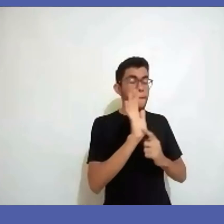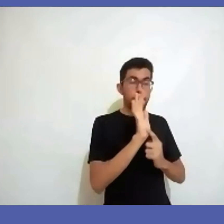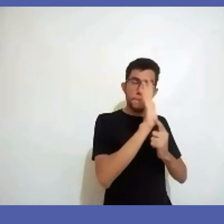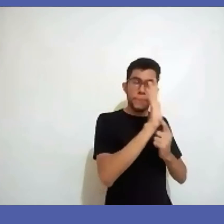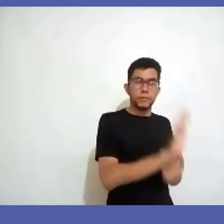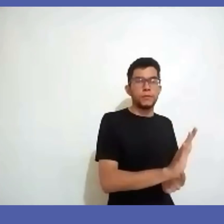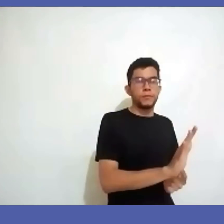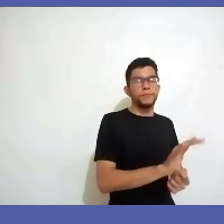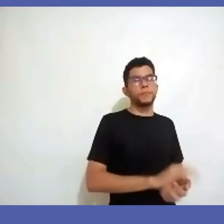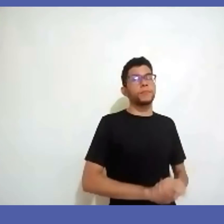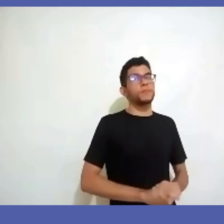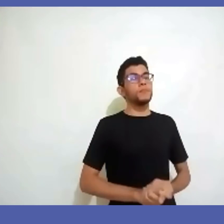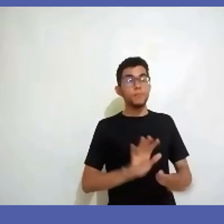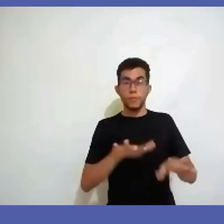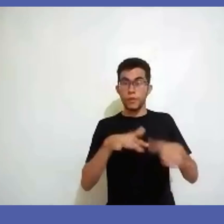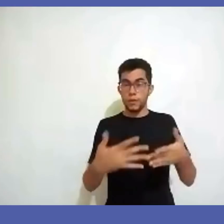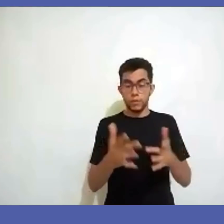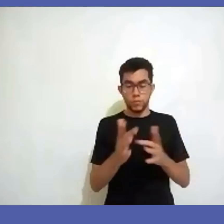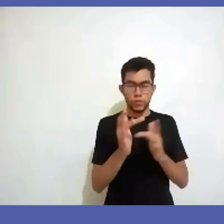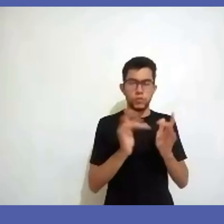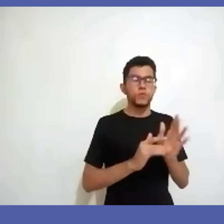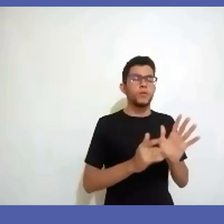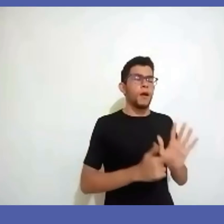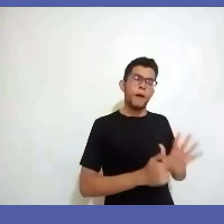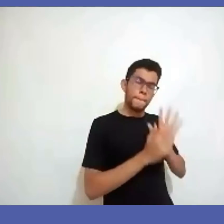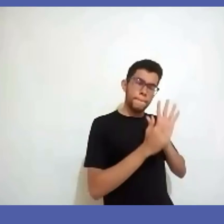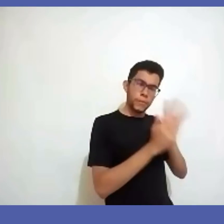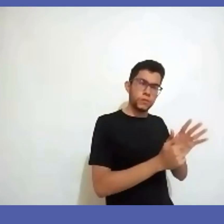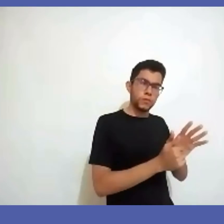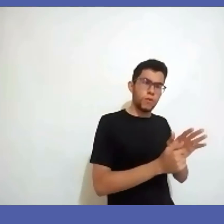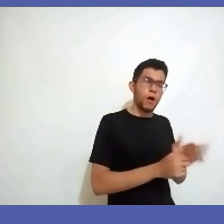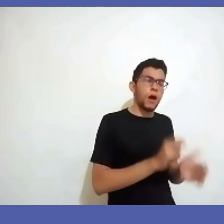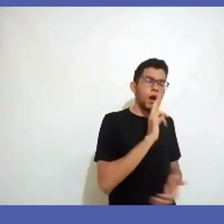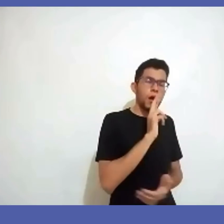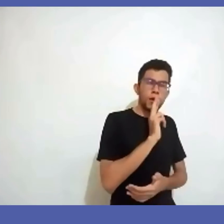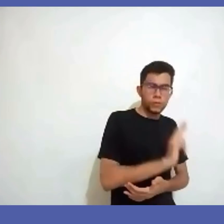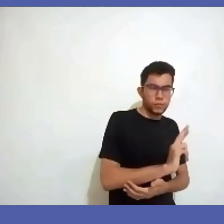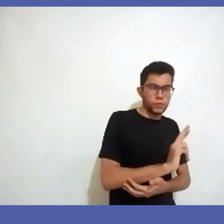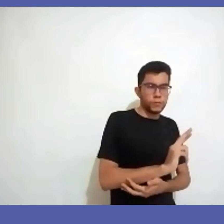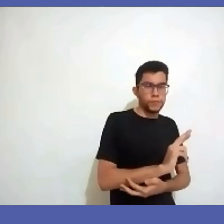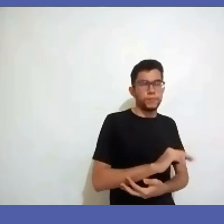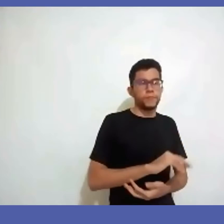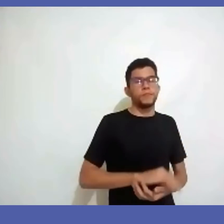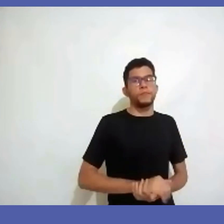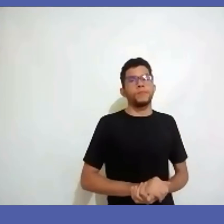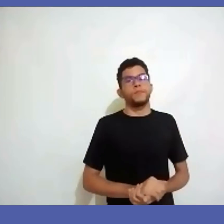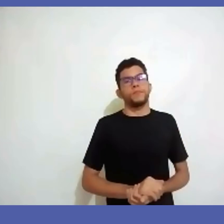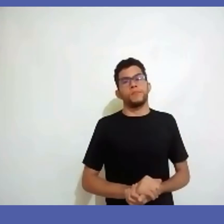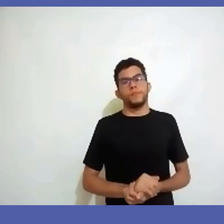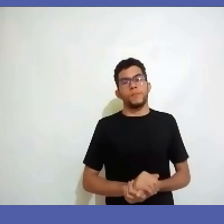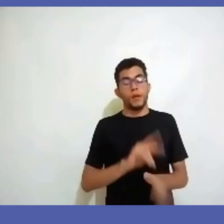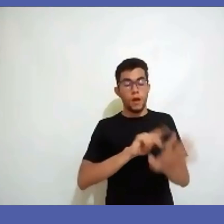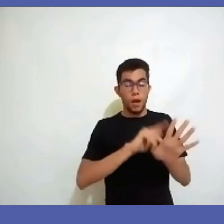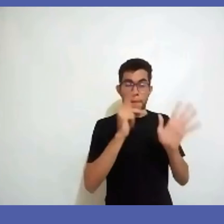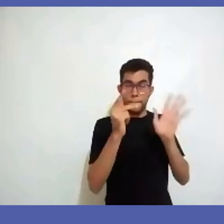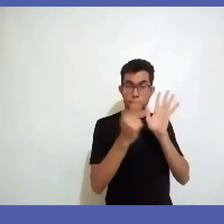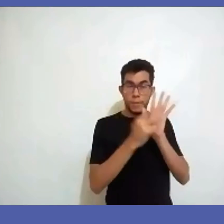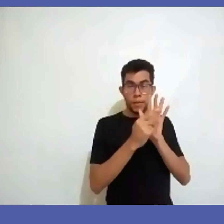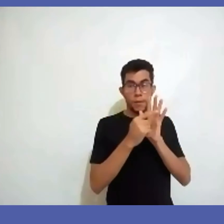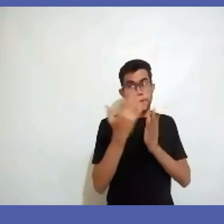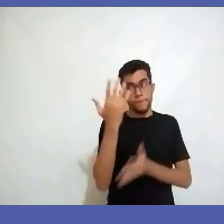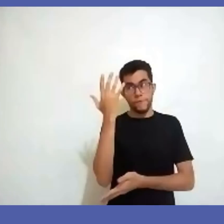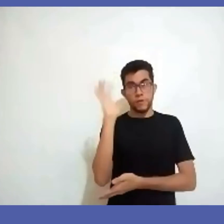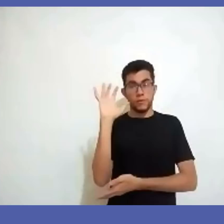Qual é o sinal da vinda dele? Qual é o sinal do final dos tempos? É a parábola da figueira, né? E